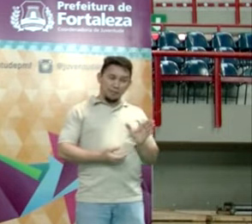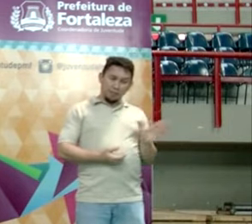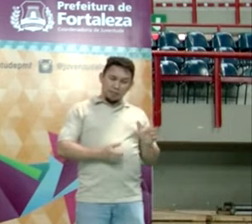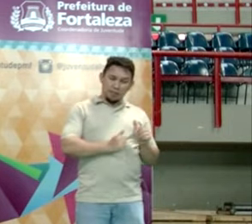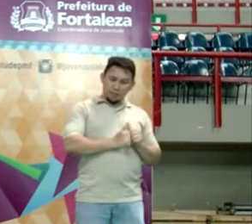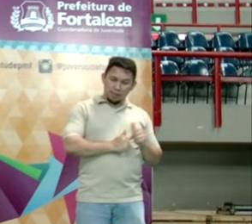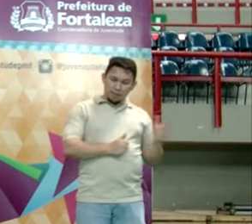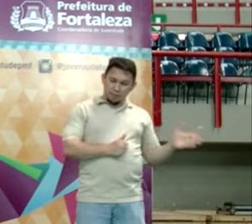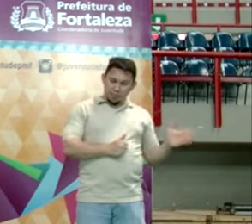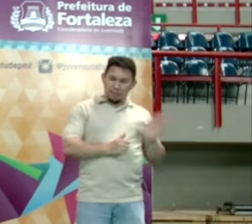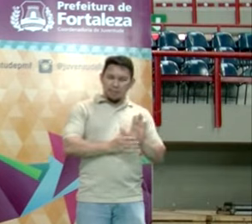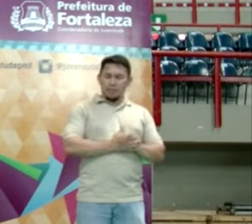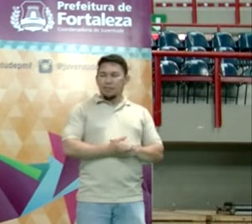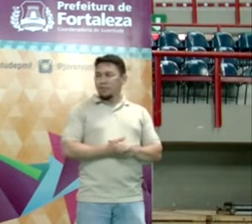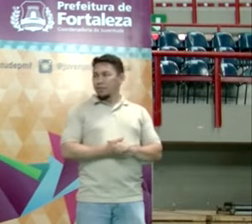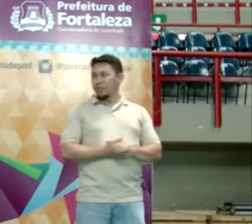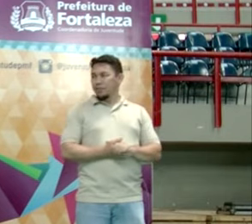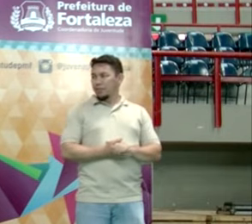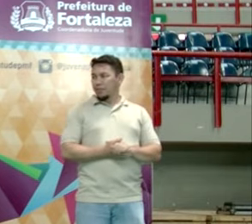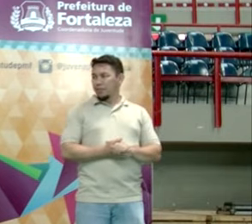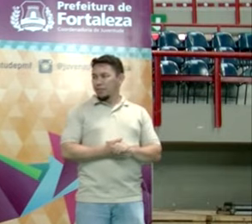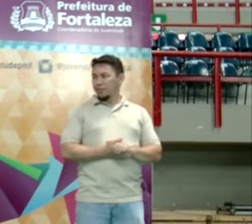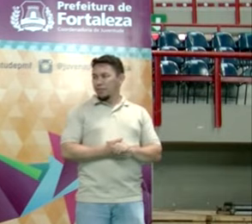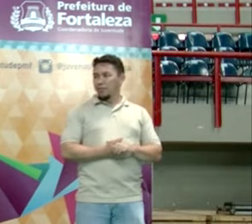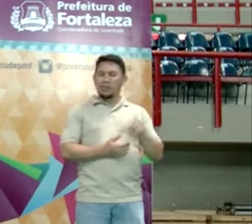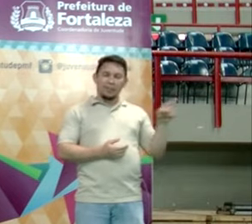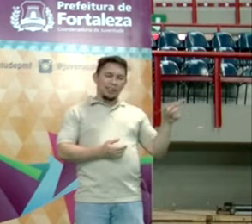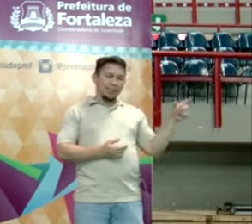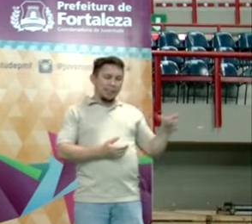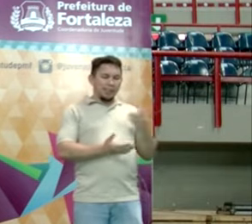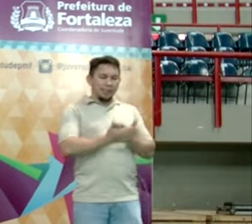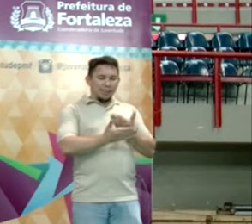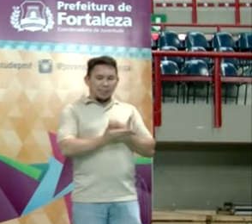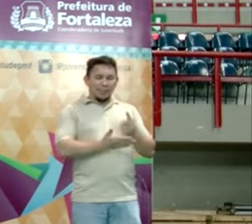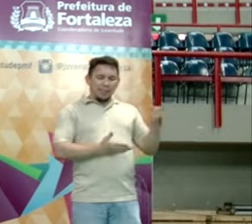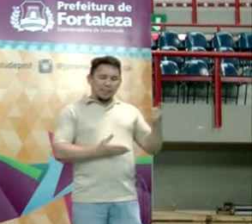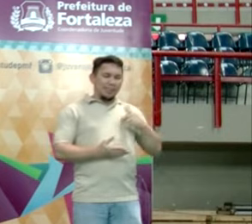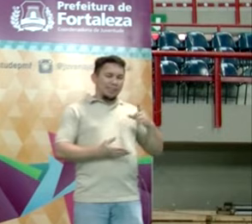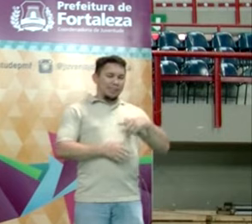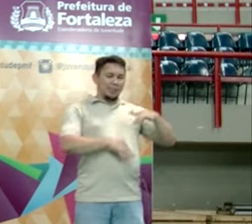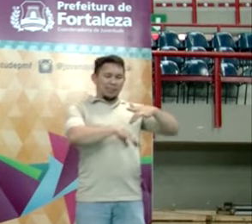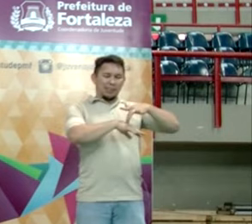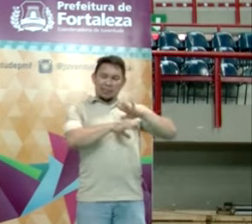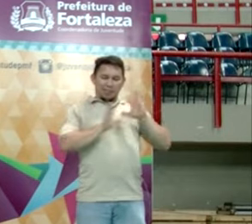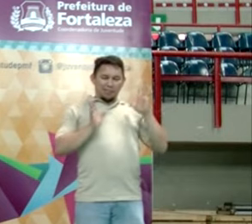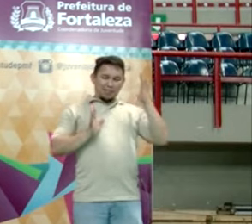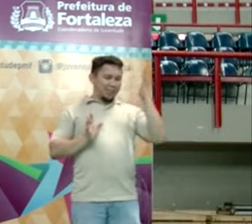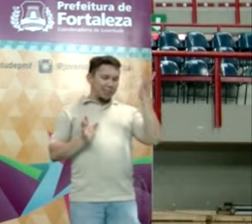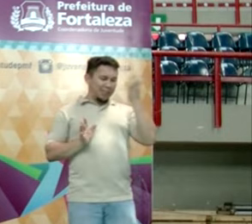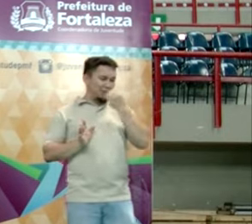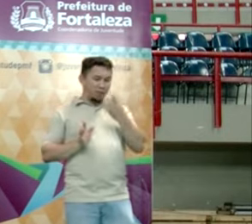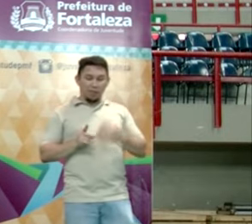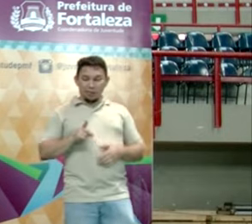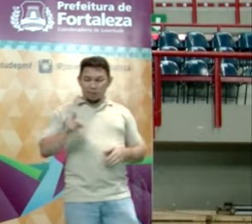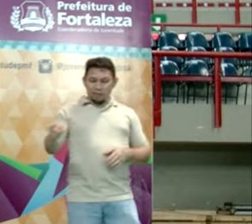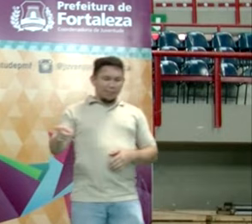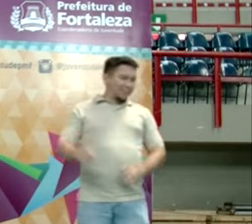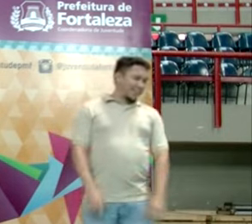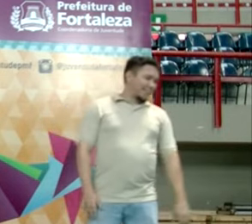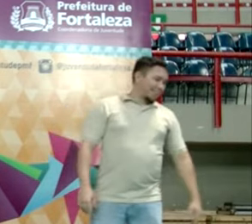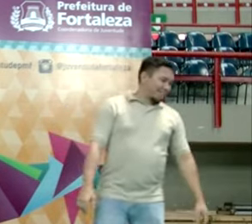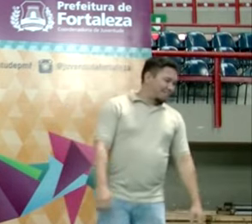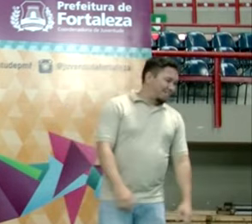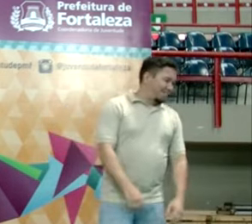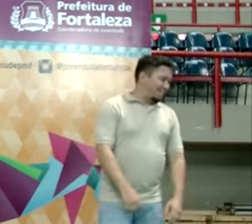está comigo, é a Classic. É aquela que estudiosa, bailarina, aquela coisa toda. A outra é do